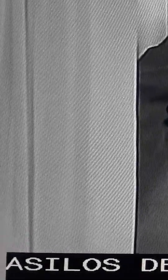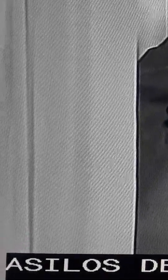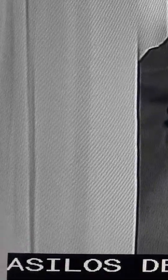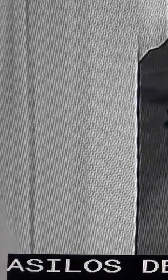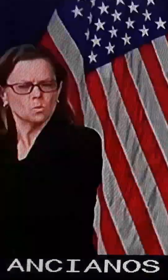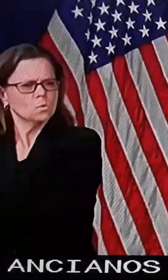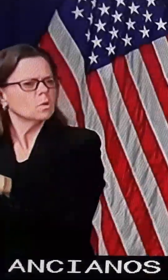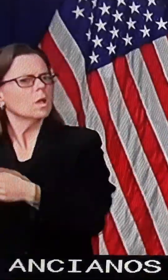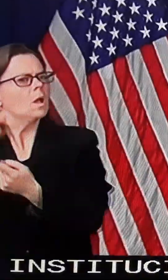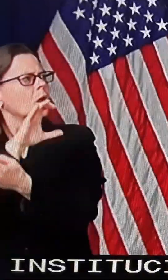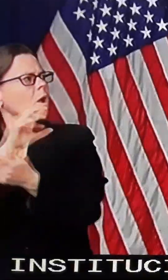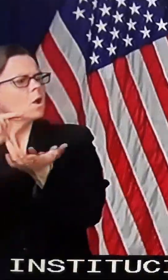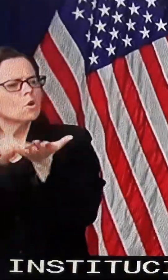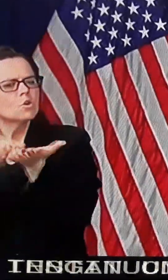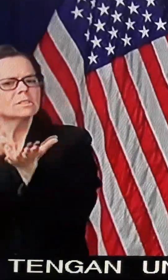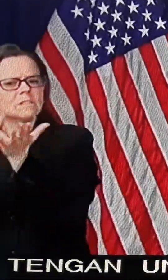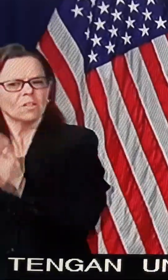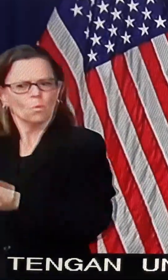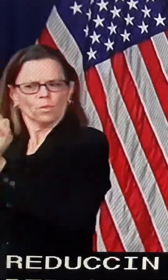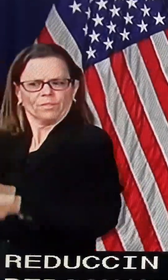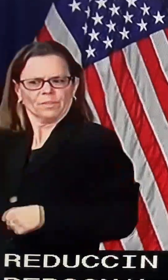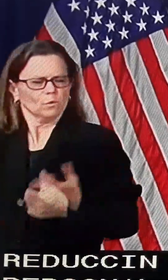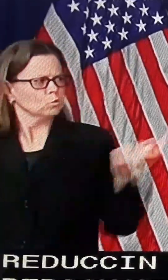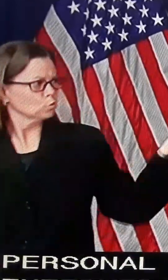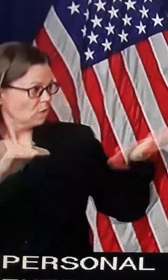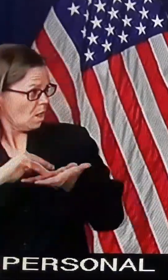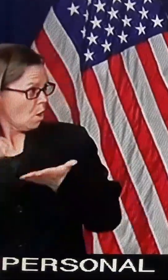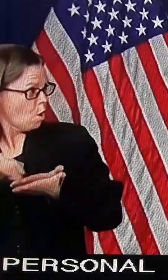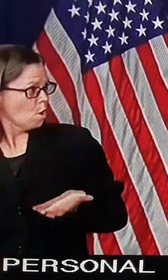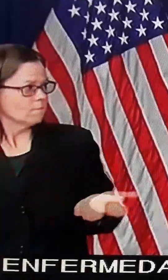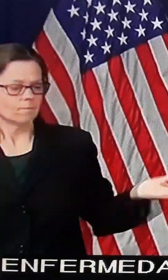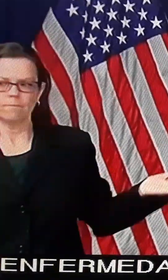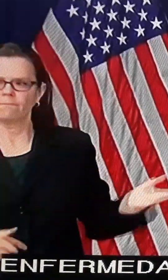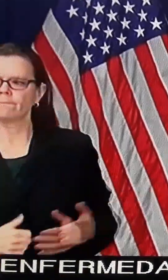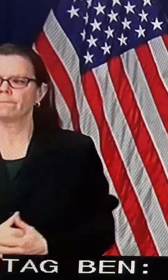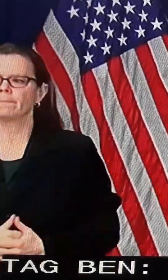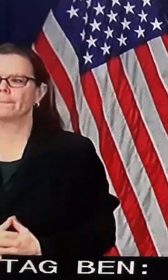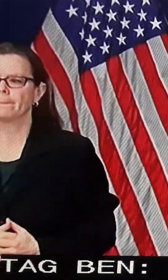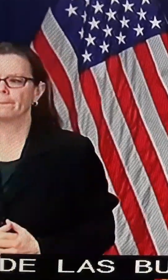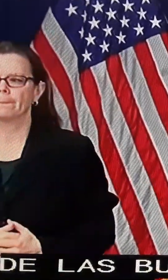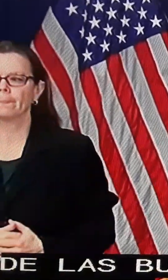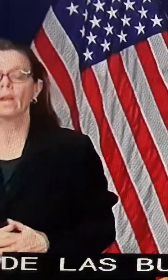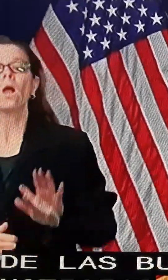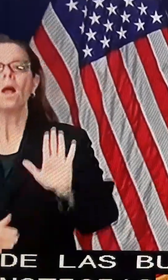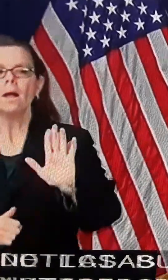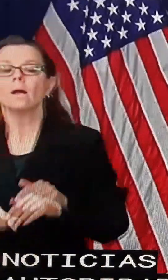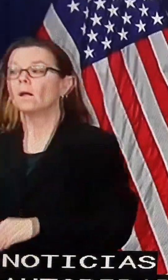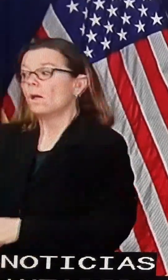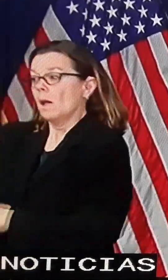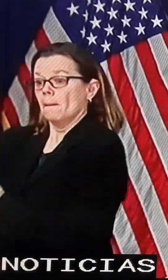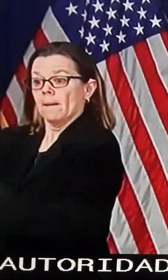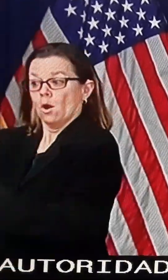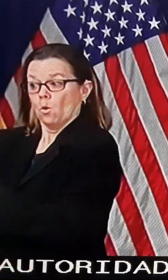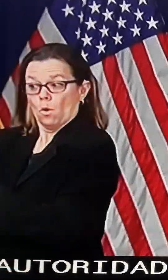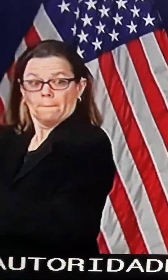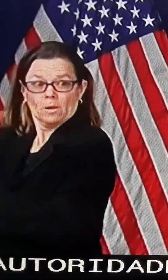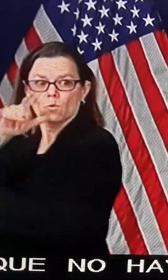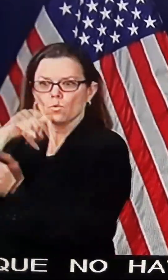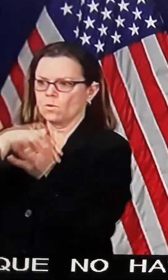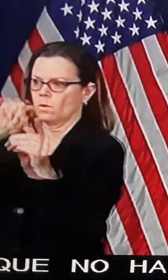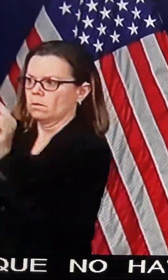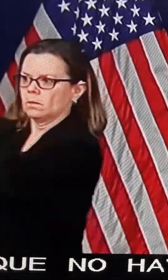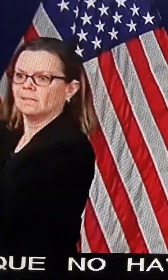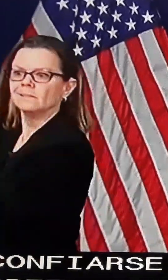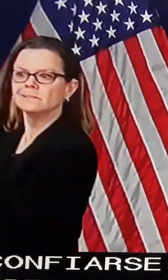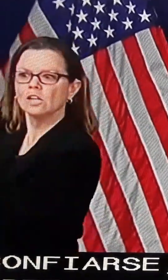serán instaladas. We're actually redeploying many of the people. Estamos reubicando a muchas de las personas que fueron contratadas para las camas adicionales que